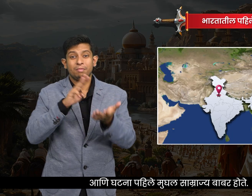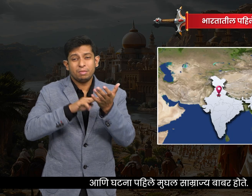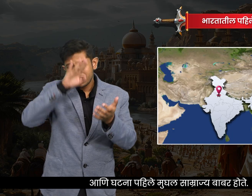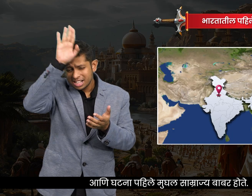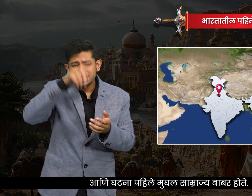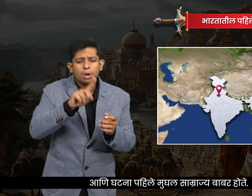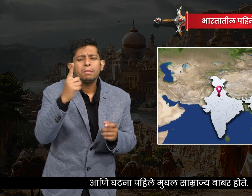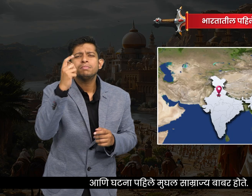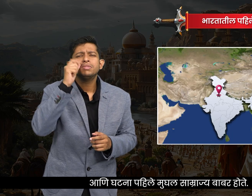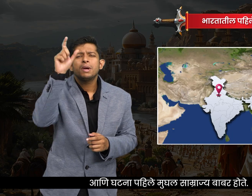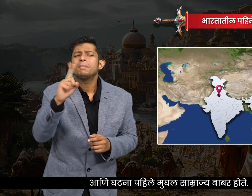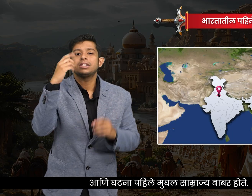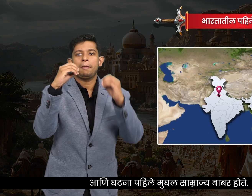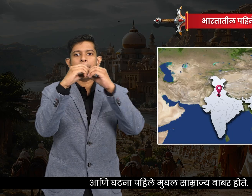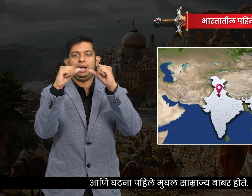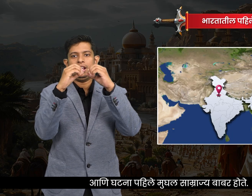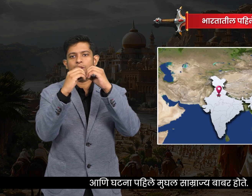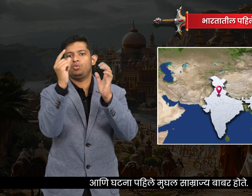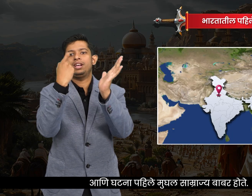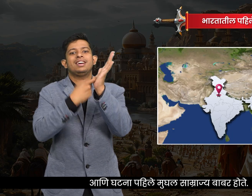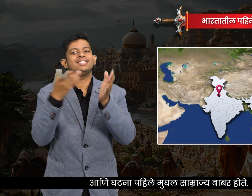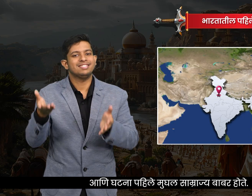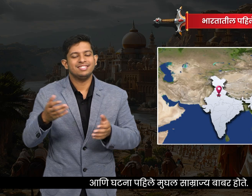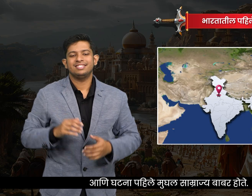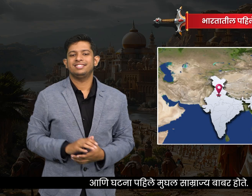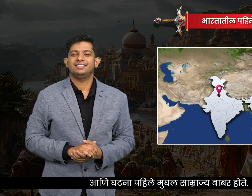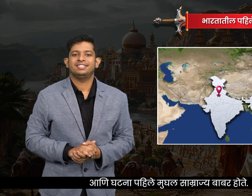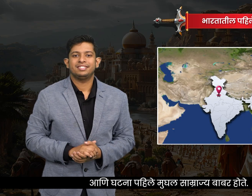आणि घटना. पहिले मुघल साम्राज्य बाबर होते.